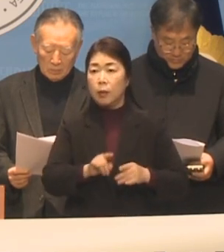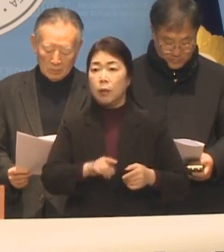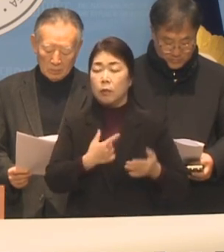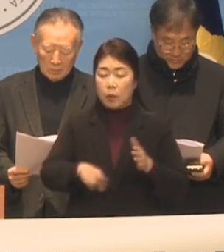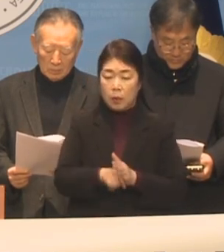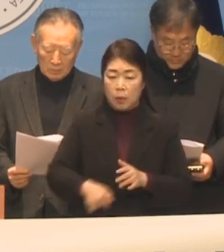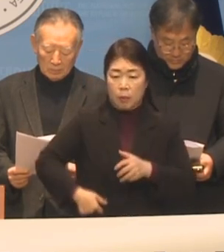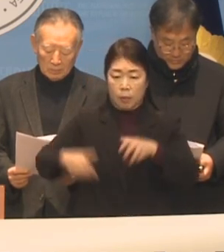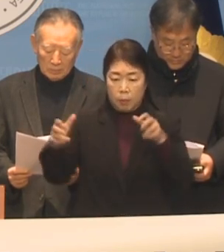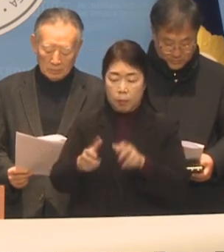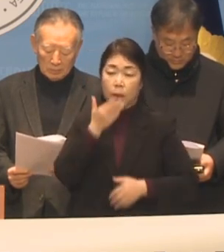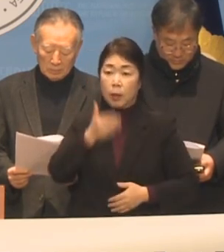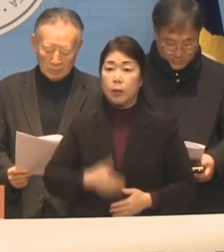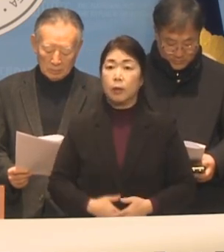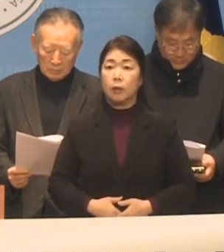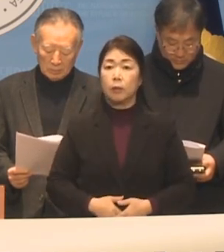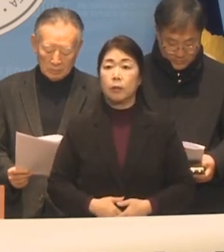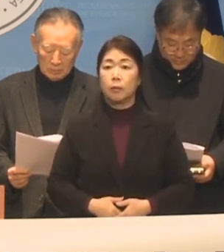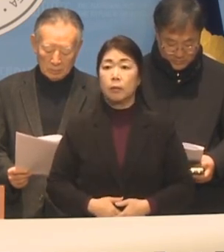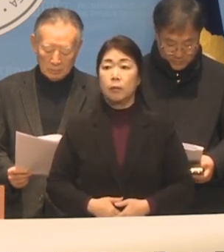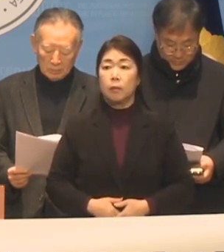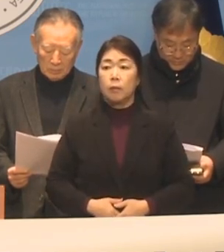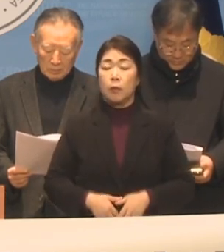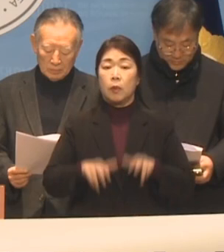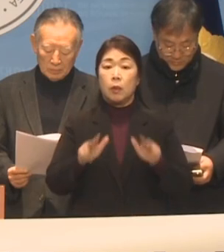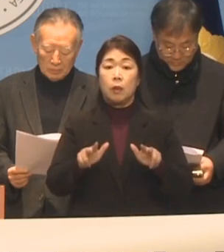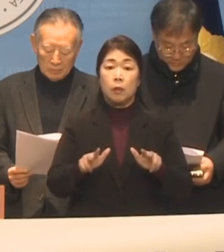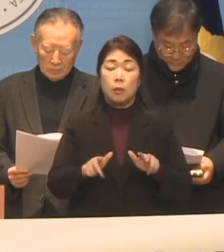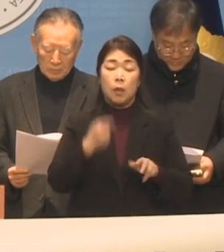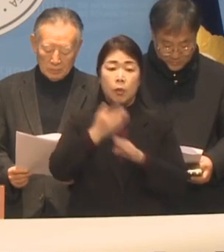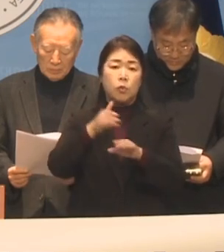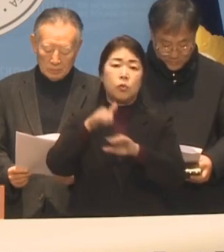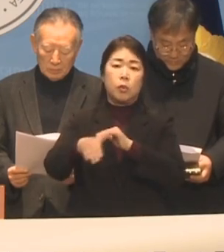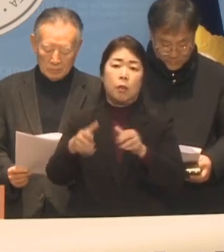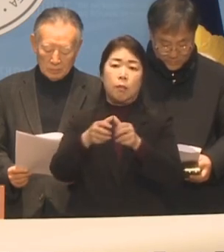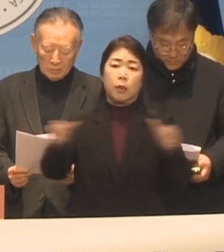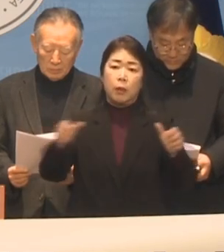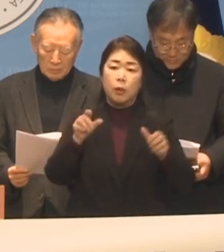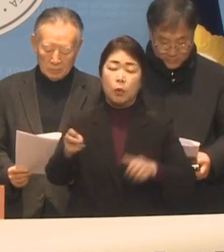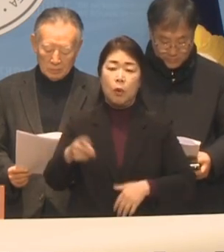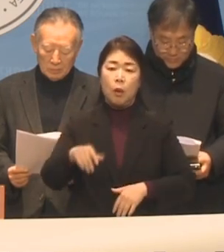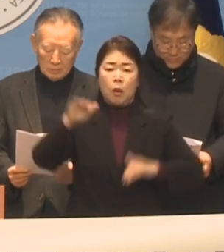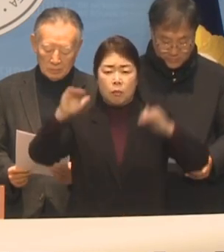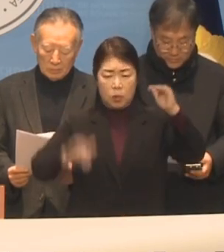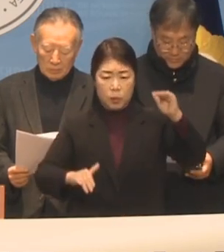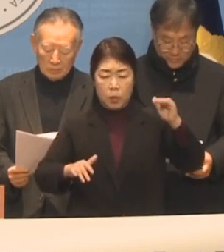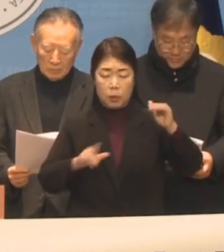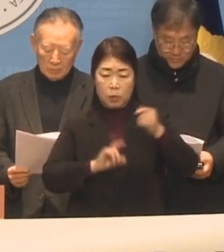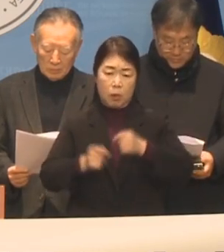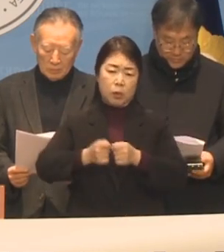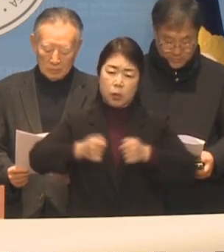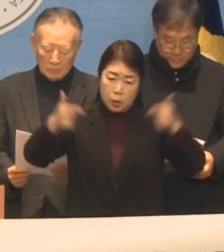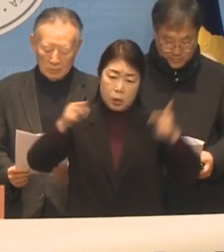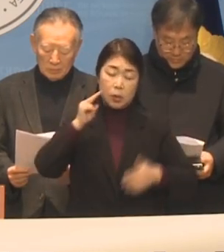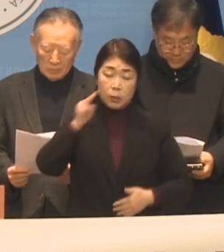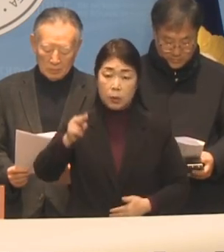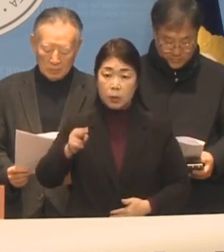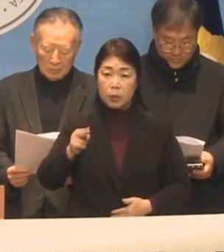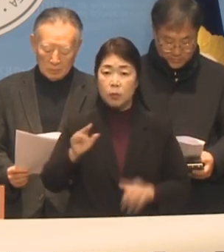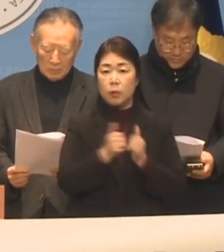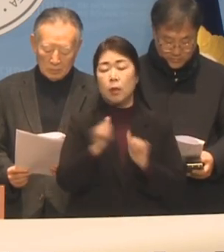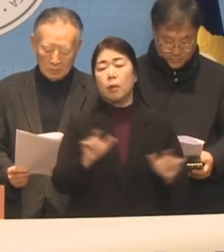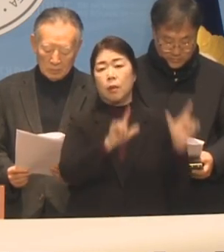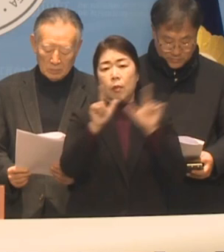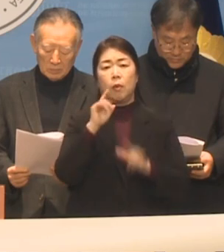것이다. 아시다시피 현재 이 땅의 민주주의 파괴와 불평등 확대 등 민생 파탄